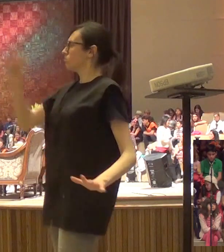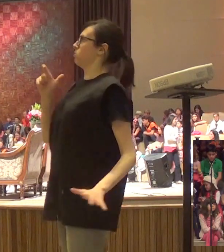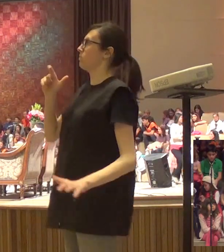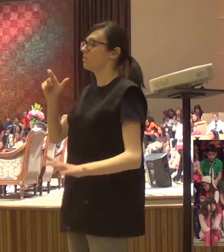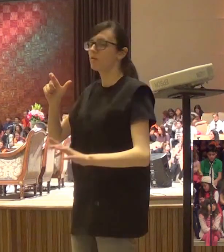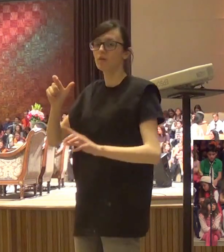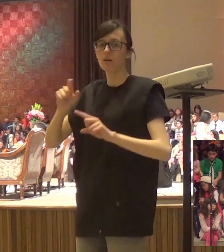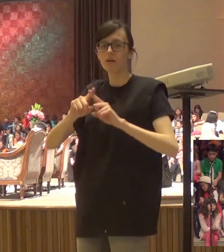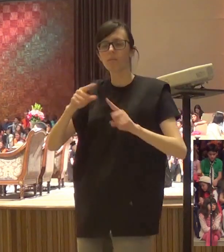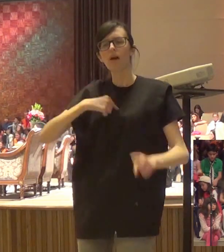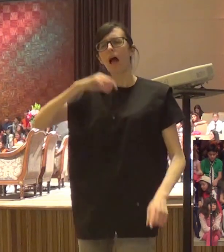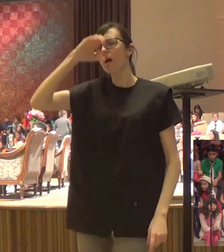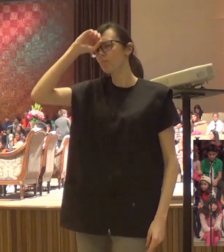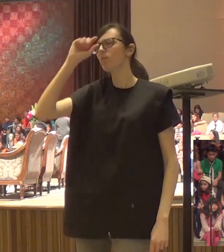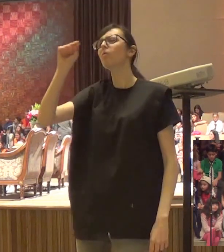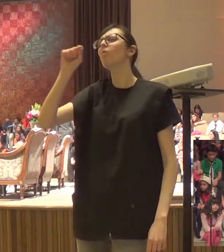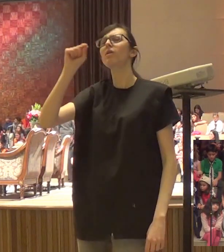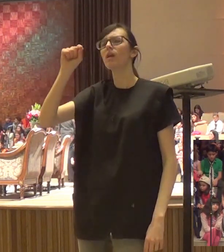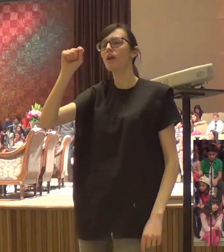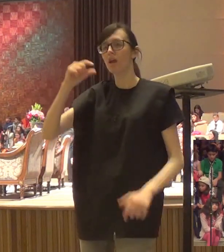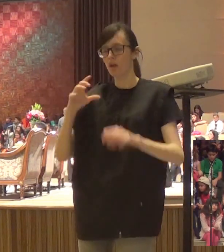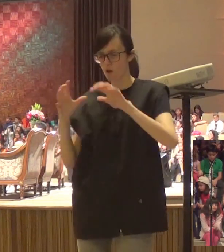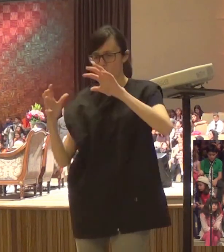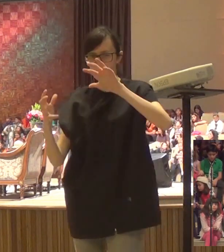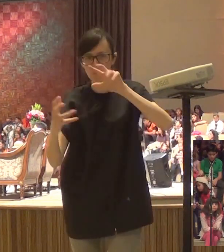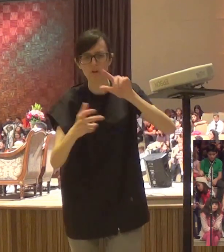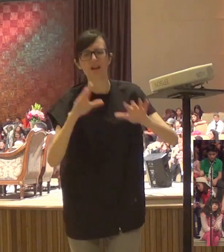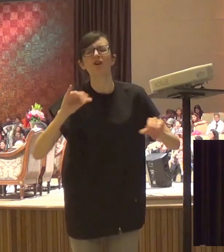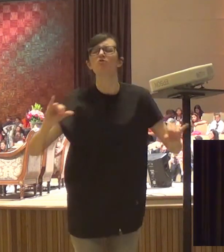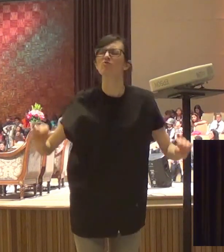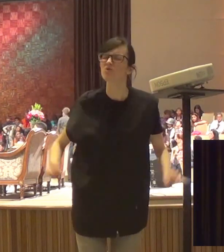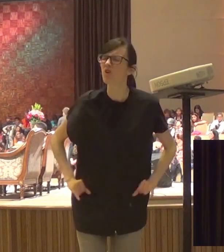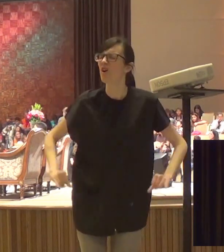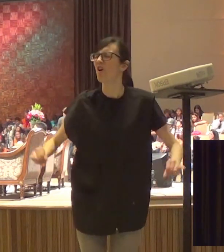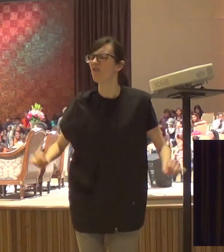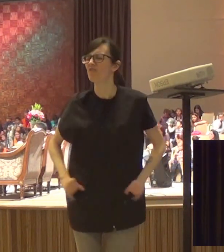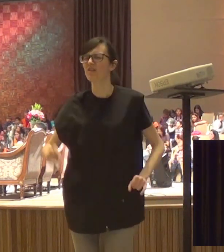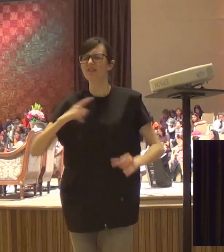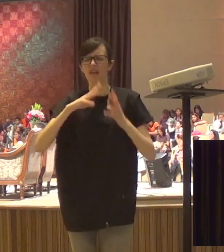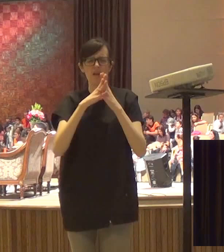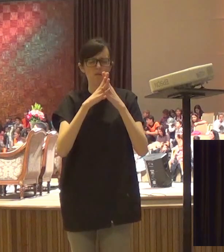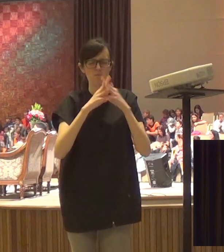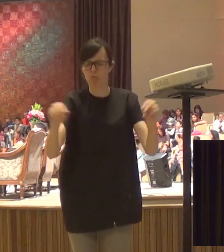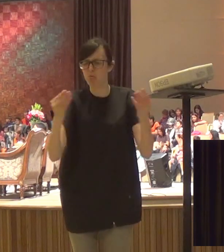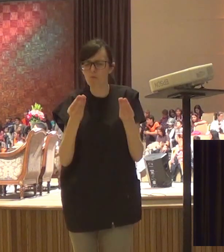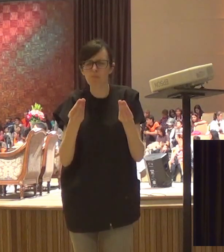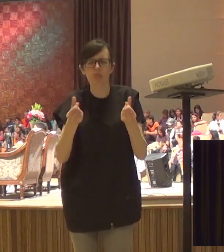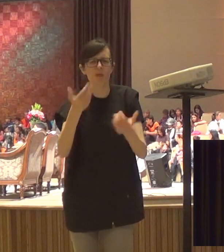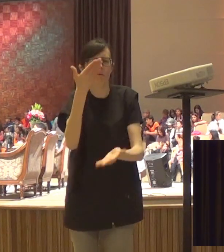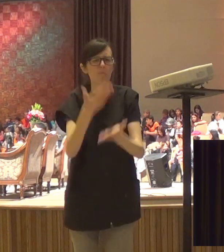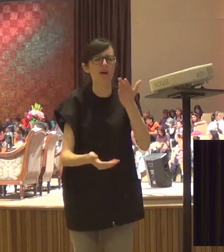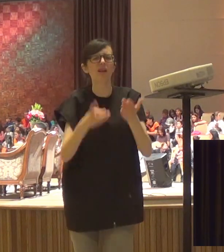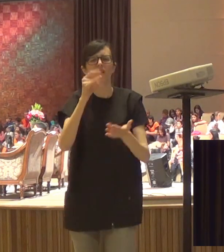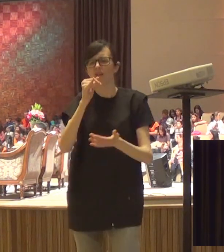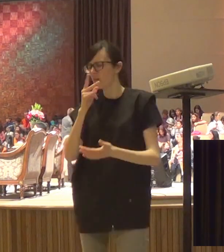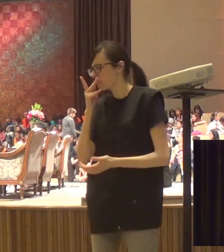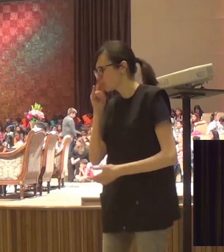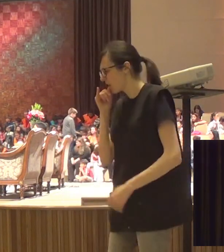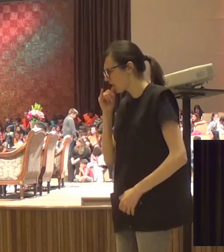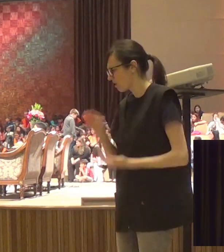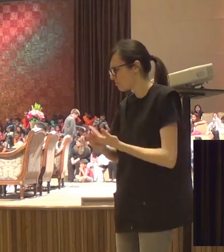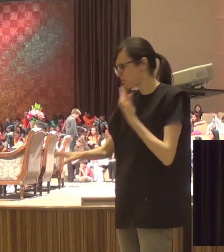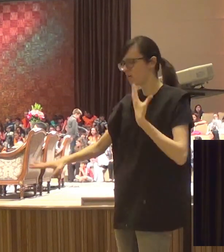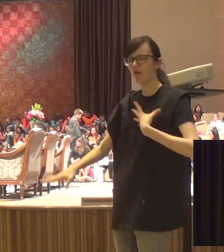dura do Senhor. Mas eu aprendo que toda a sociedade, ela desfalece, ela desmorona quando os